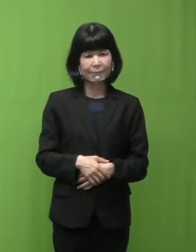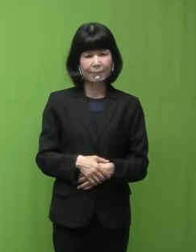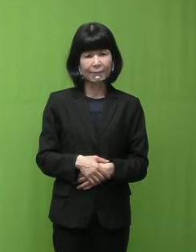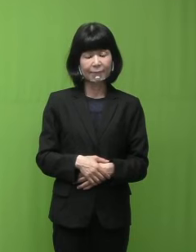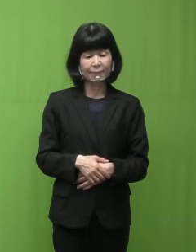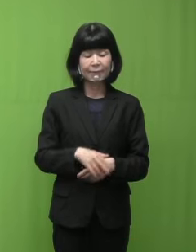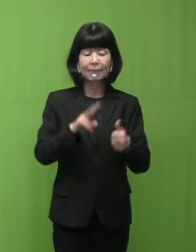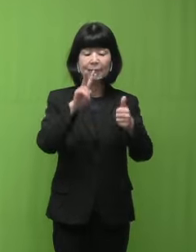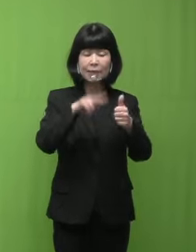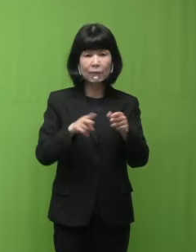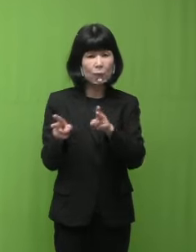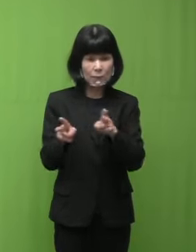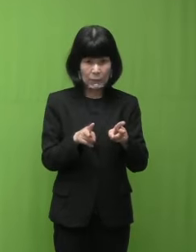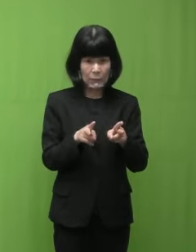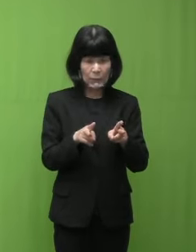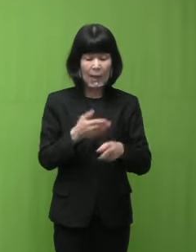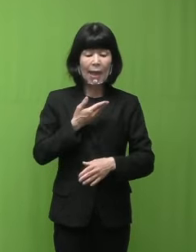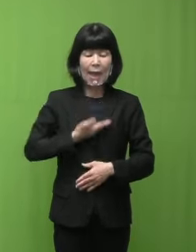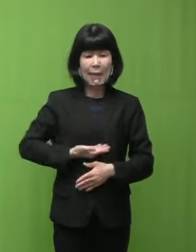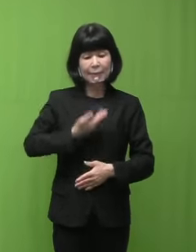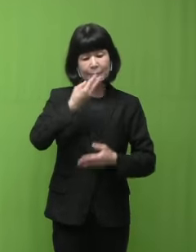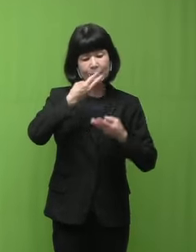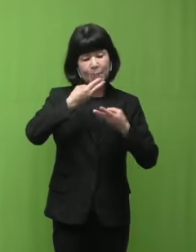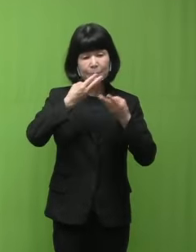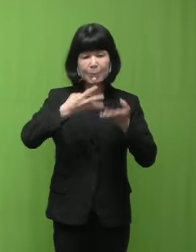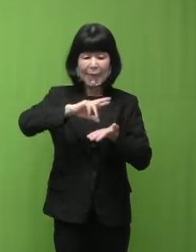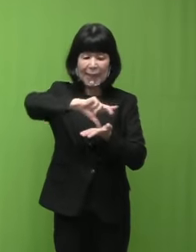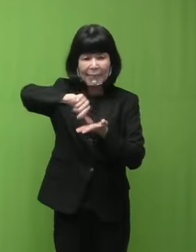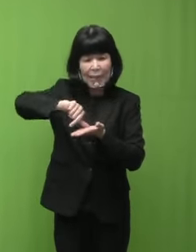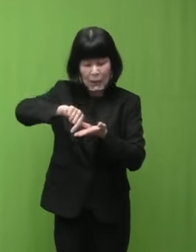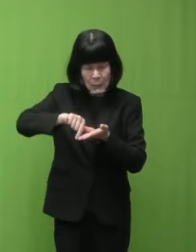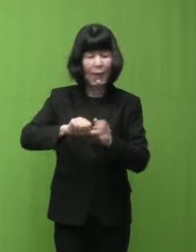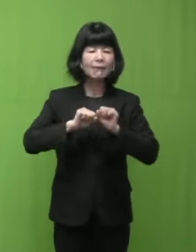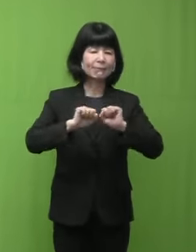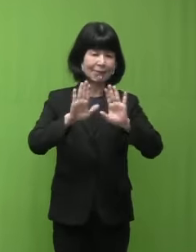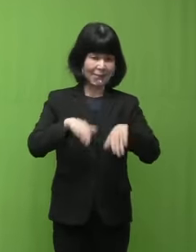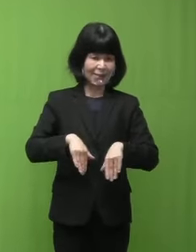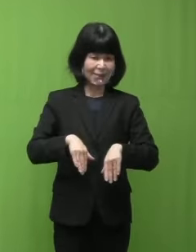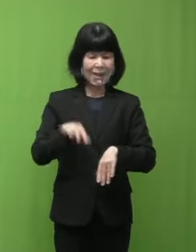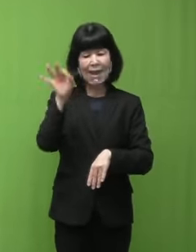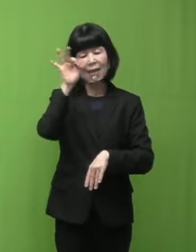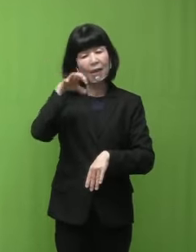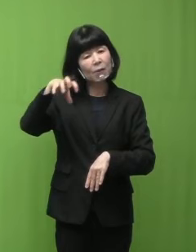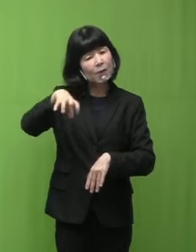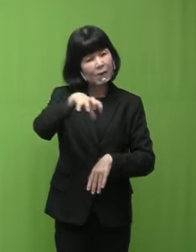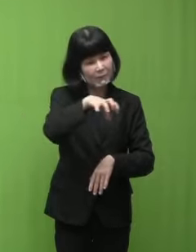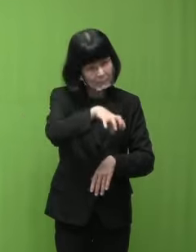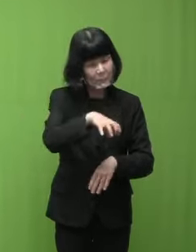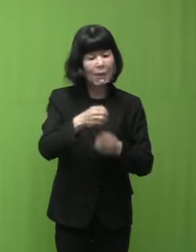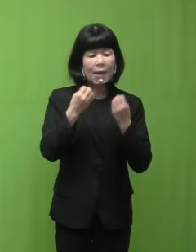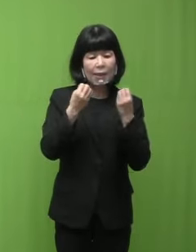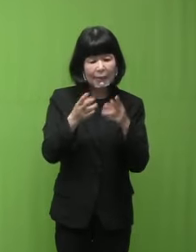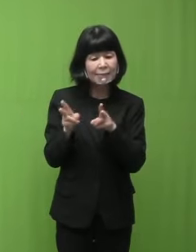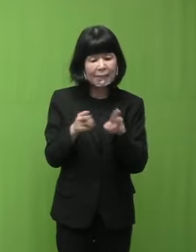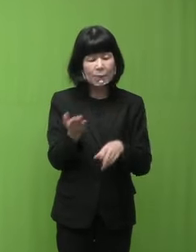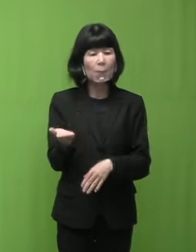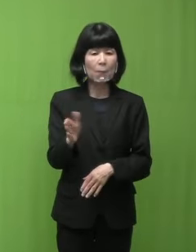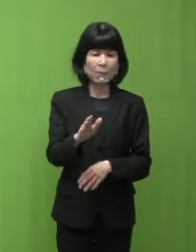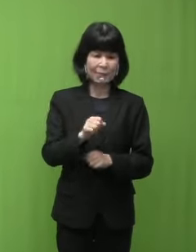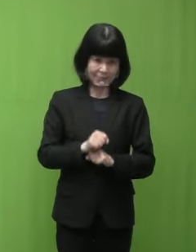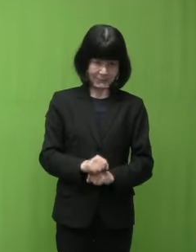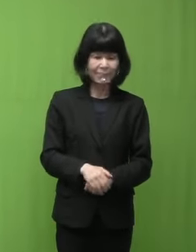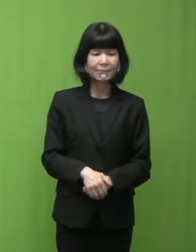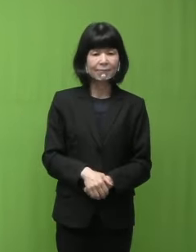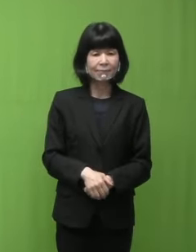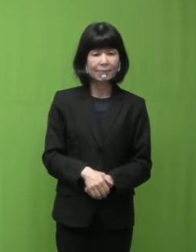もまあこういう形で足メディアは運用解消しておりますし観光関連の認証制度も創設を致しますそれからあ